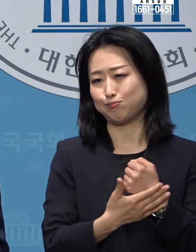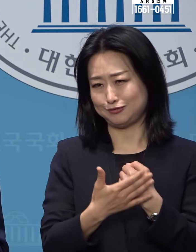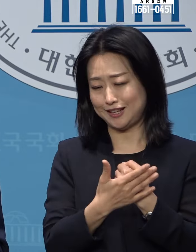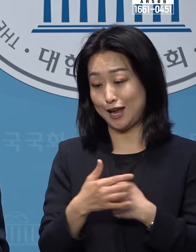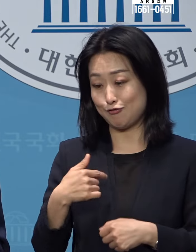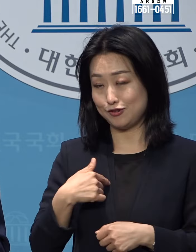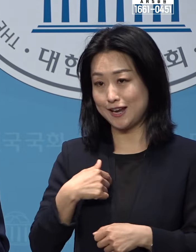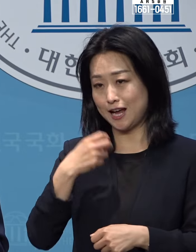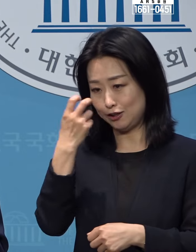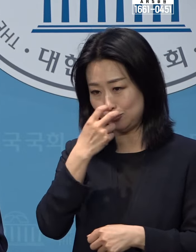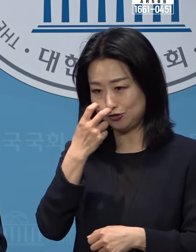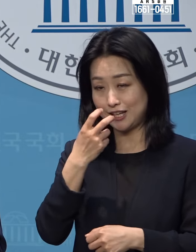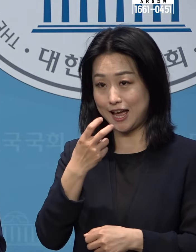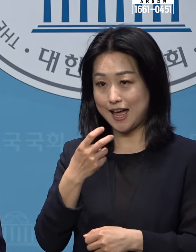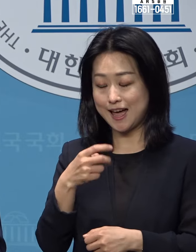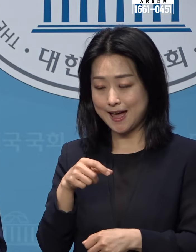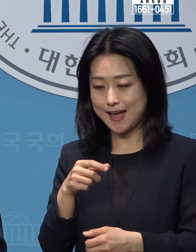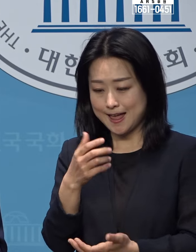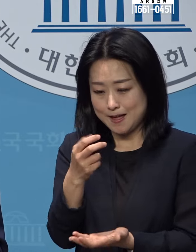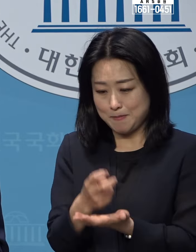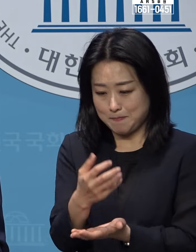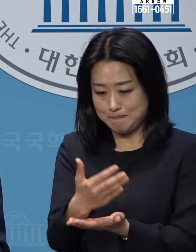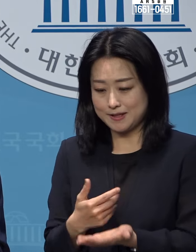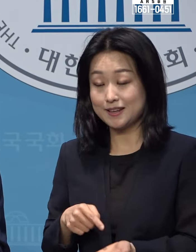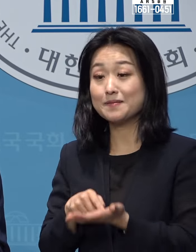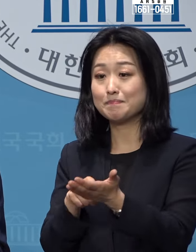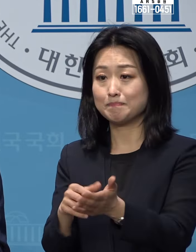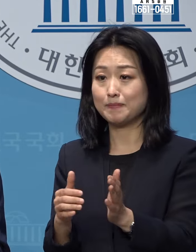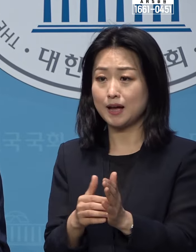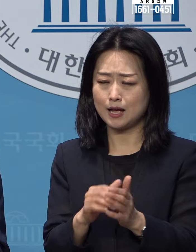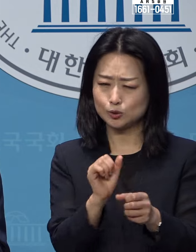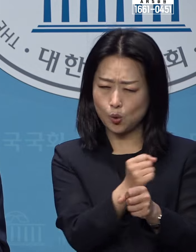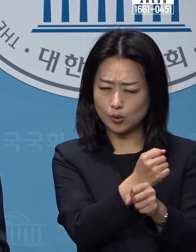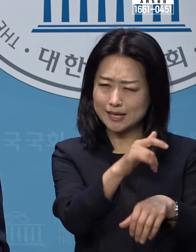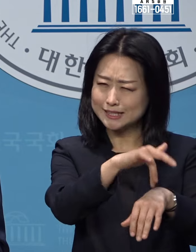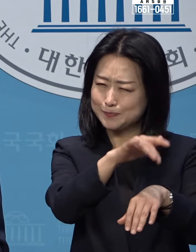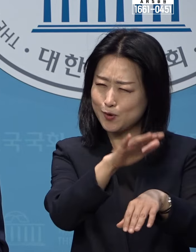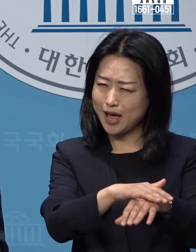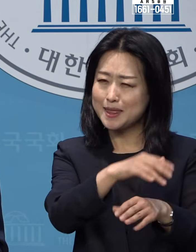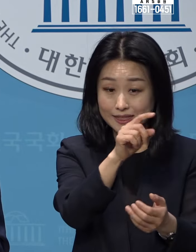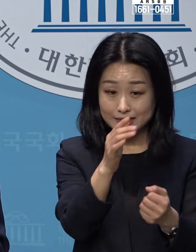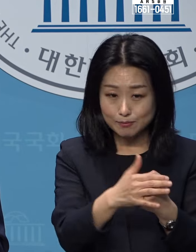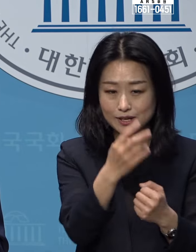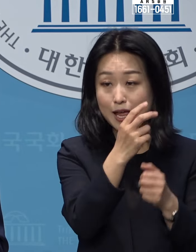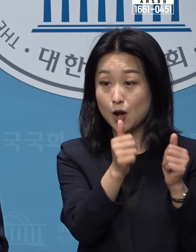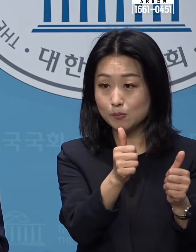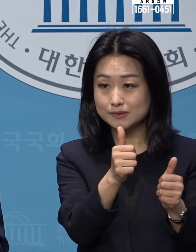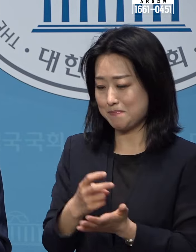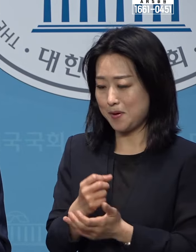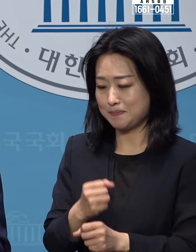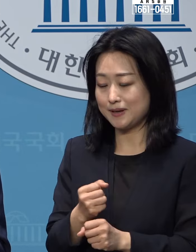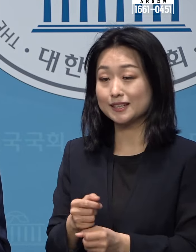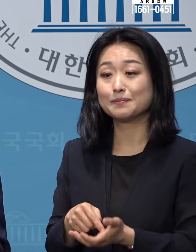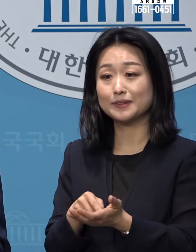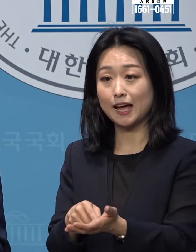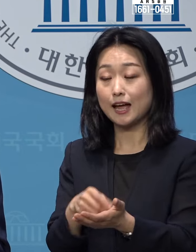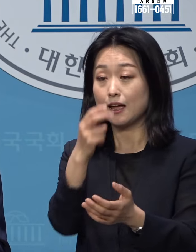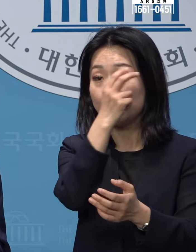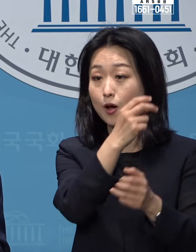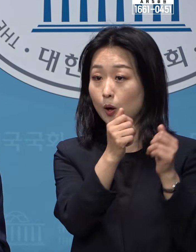검찰의 사건 조작 습관 때문에 저희들이 오늘 발의를 하게 됐습니다. 게다가